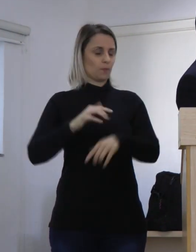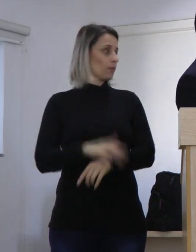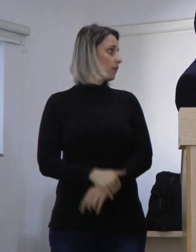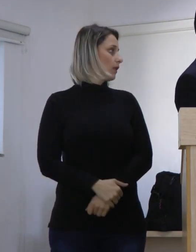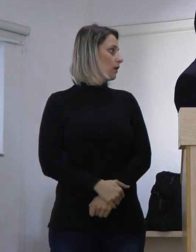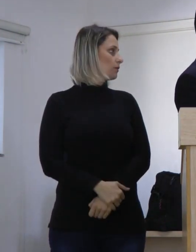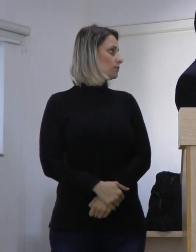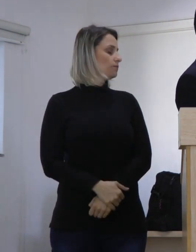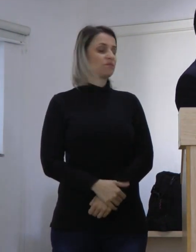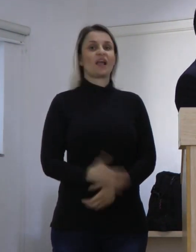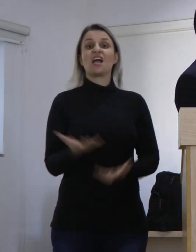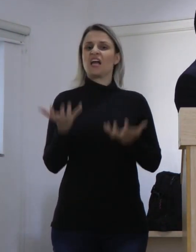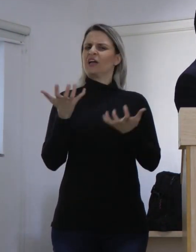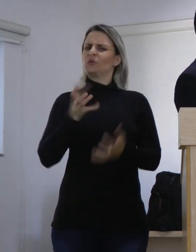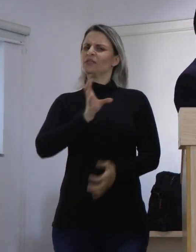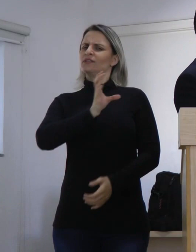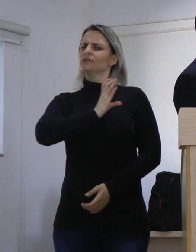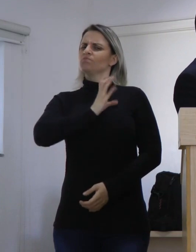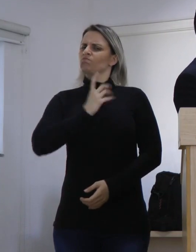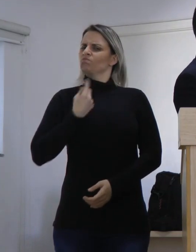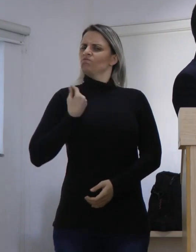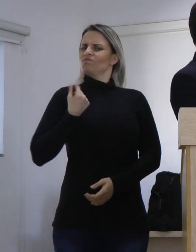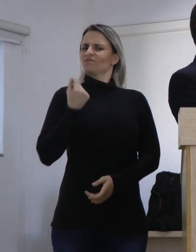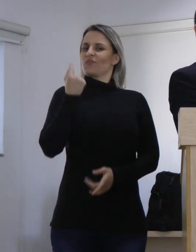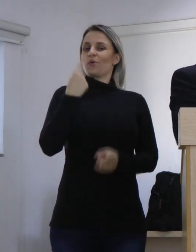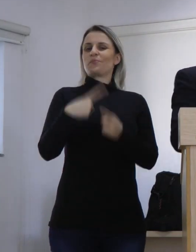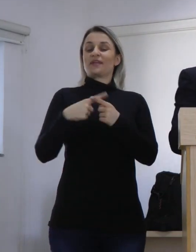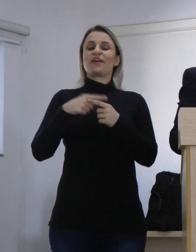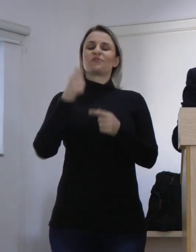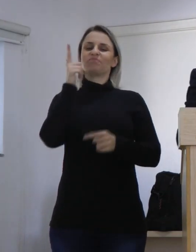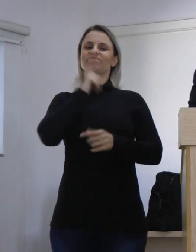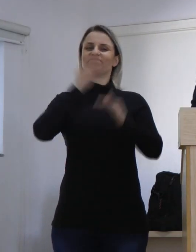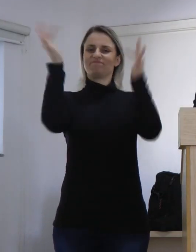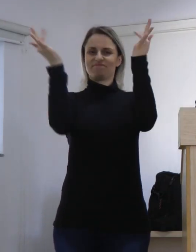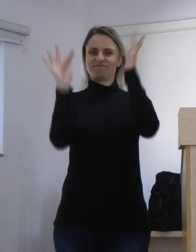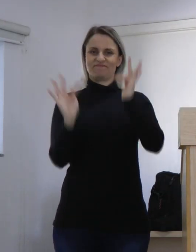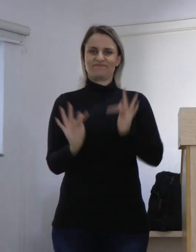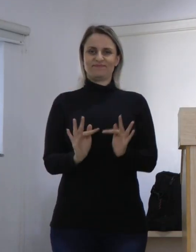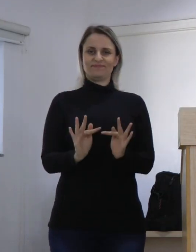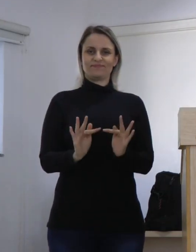Nazareno, eu queria a riqueza. Se eu fosse rico, eu ia ser feliz.